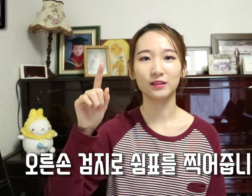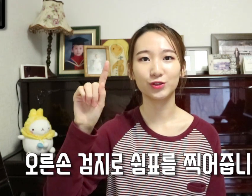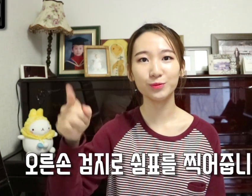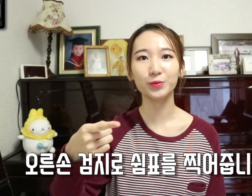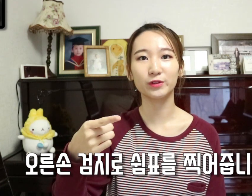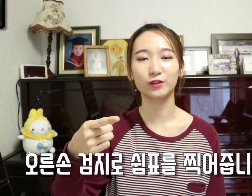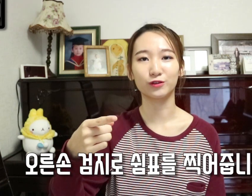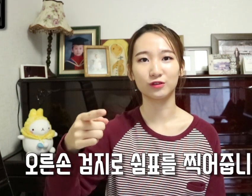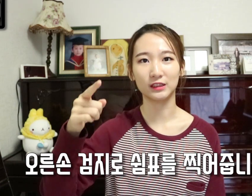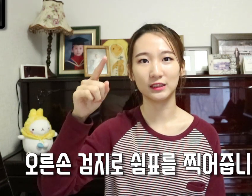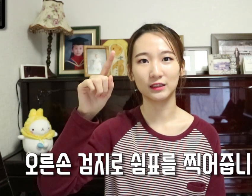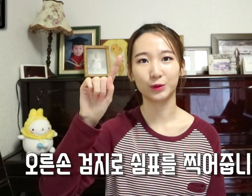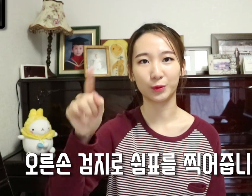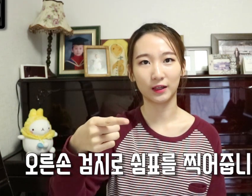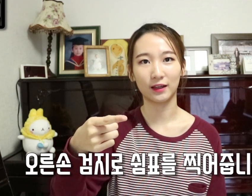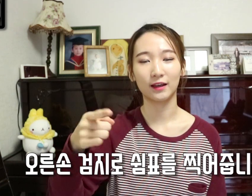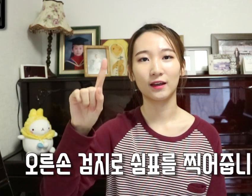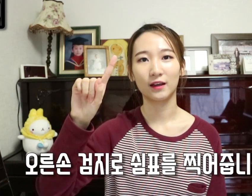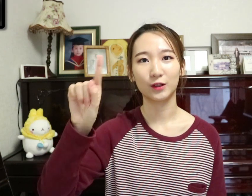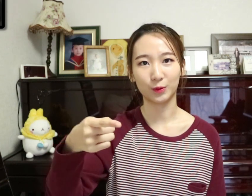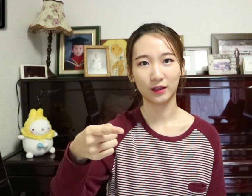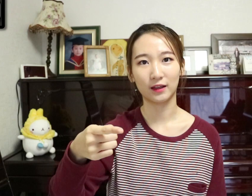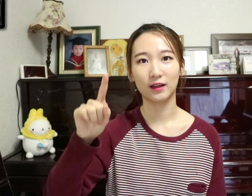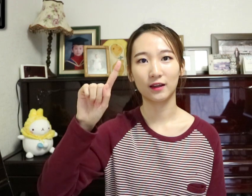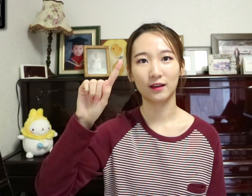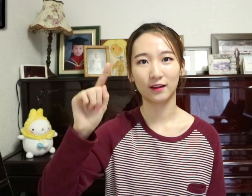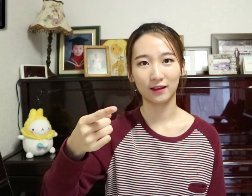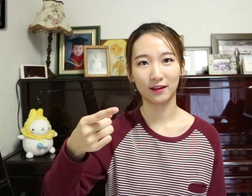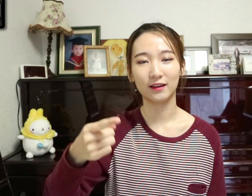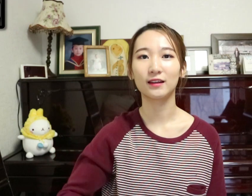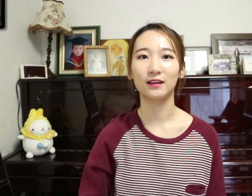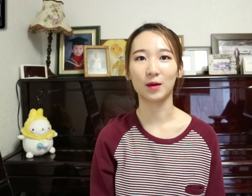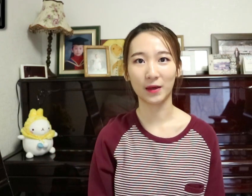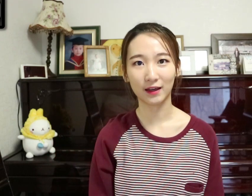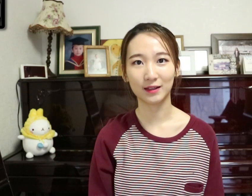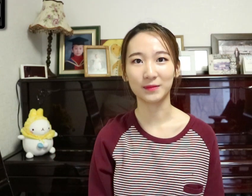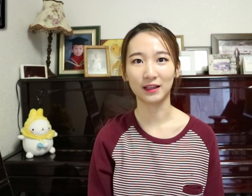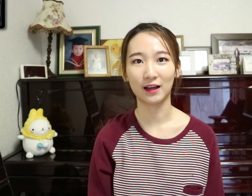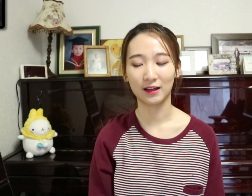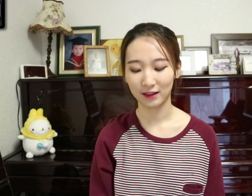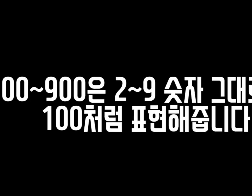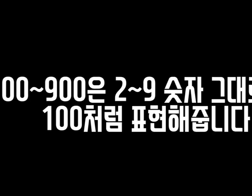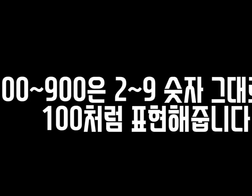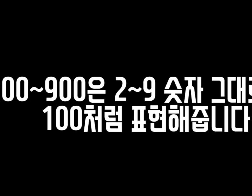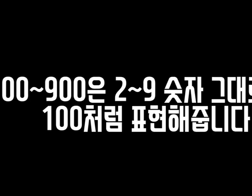약간 쉼표 찍어주듯이, 요렇게. 요렇게. 이게 100입니다.